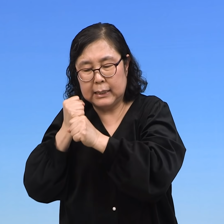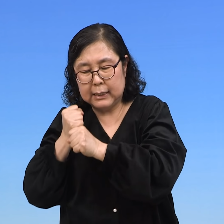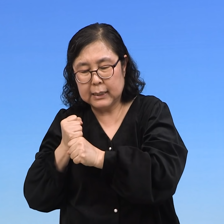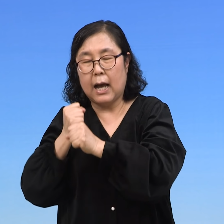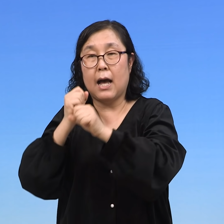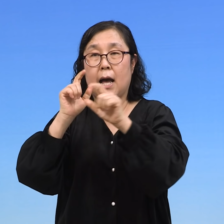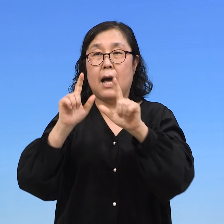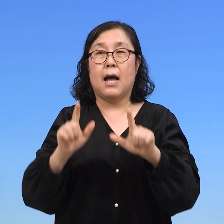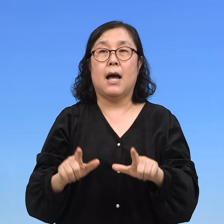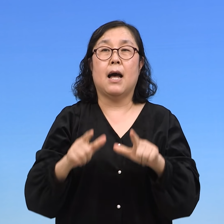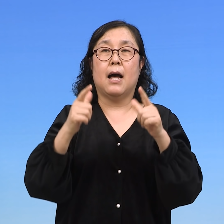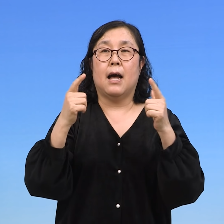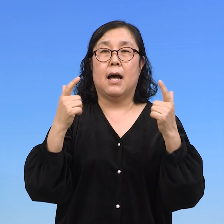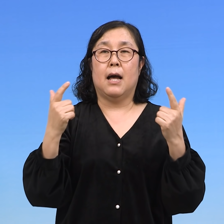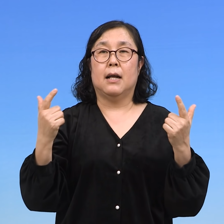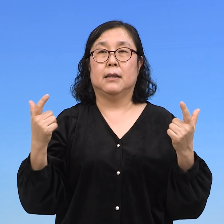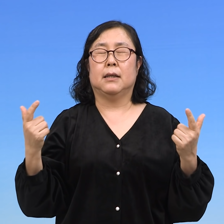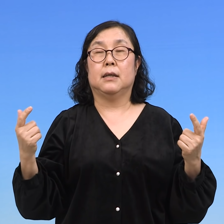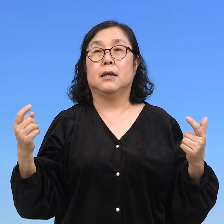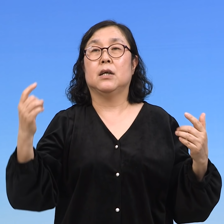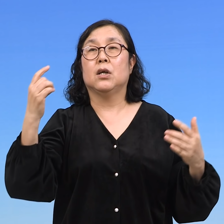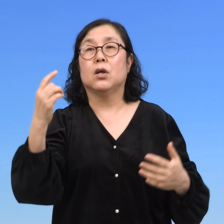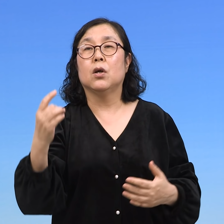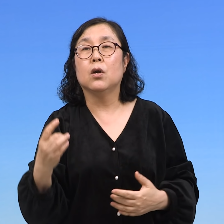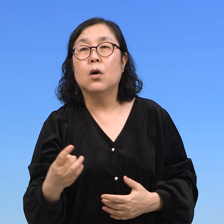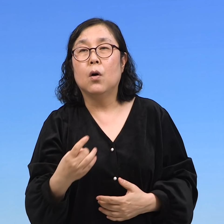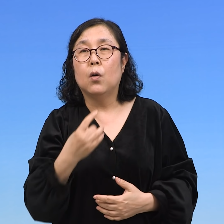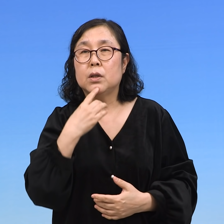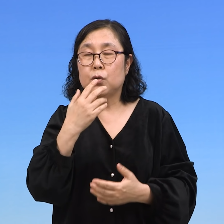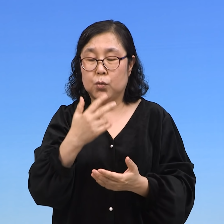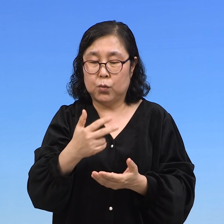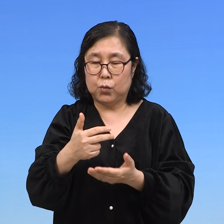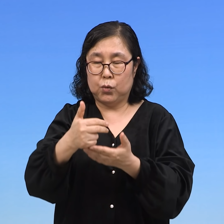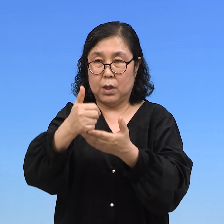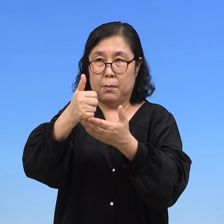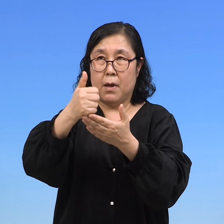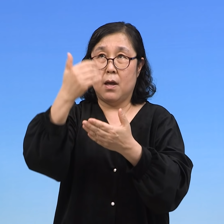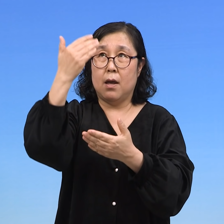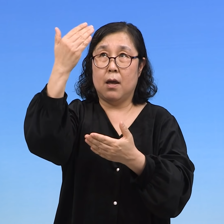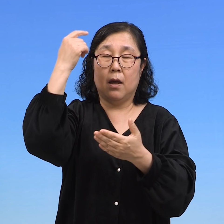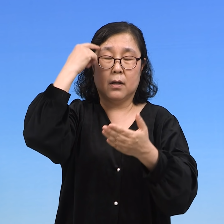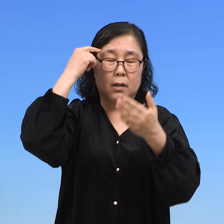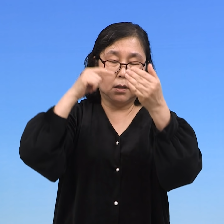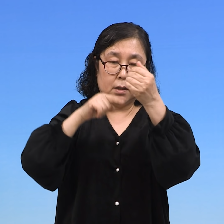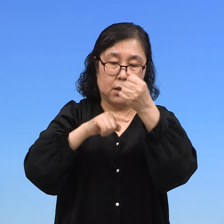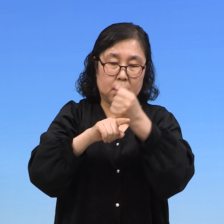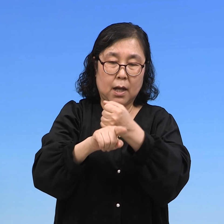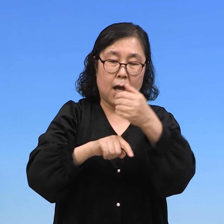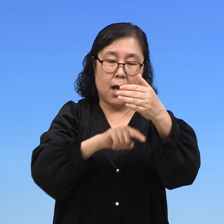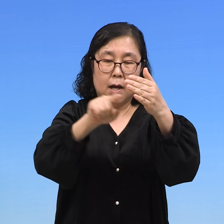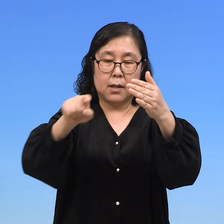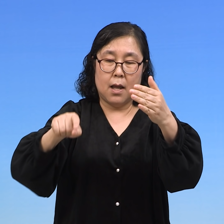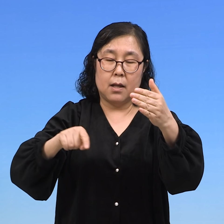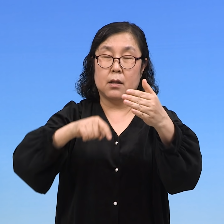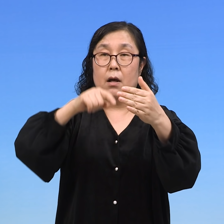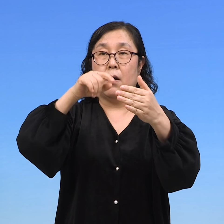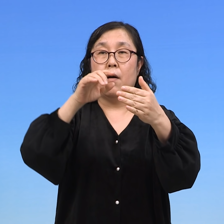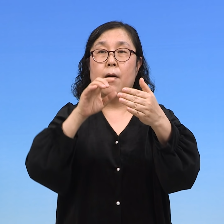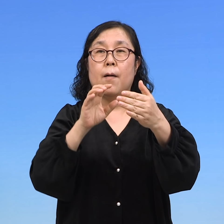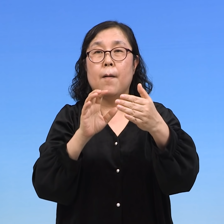의지가 아니 오직 주님의 그 뜻 안에서 오직 주님의 그 뜻